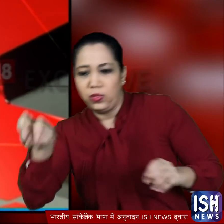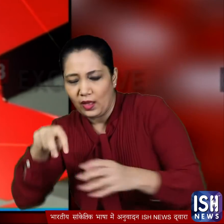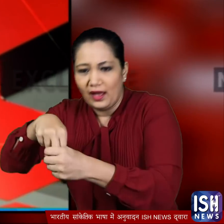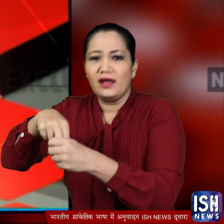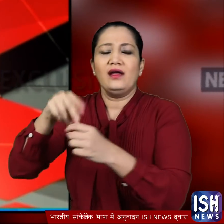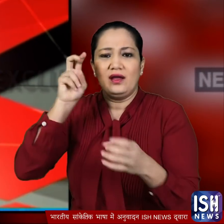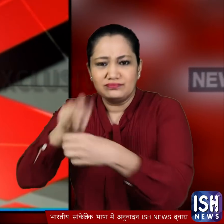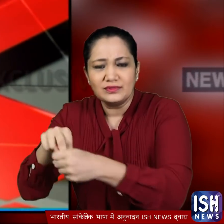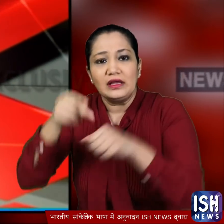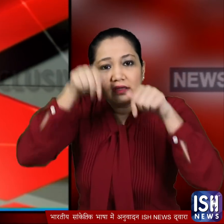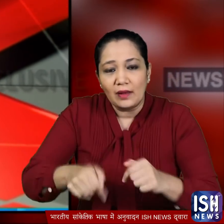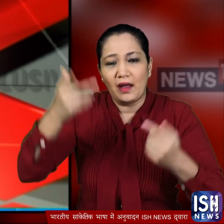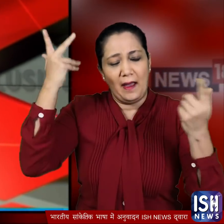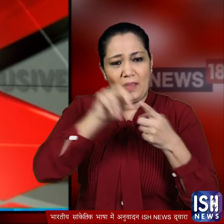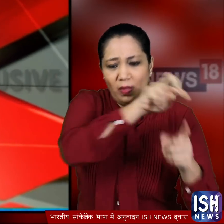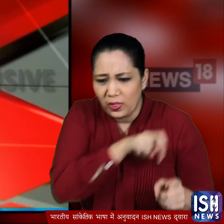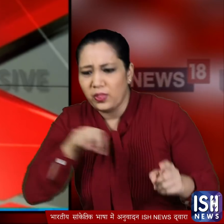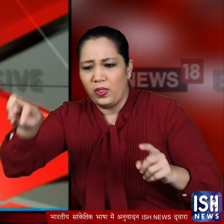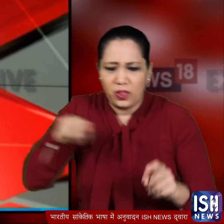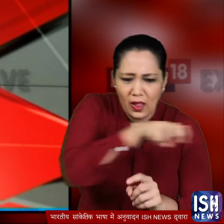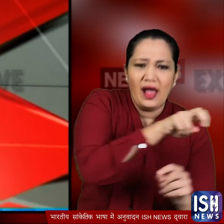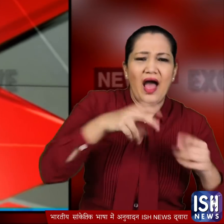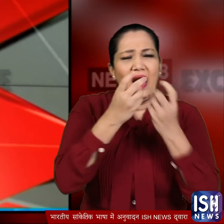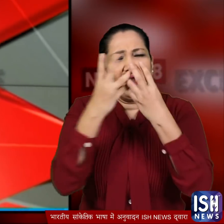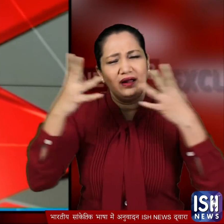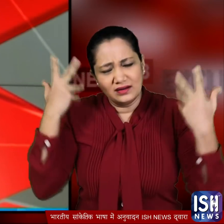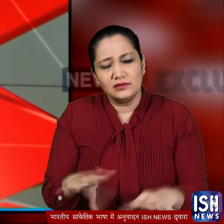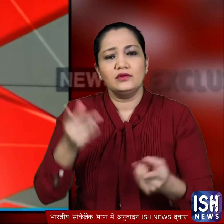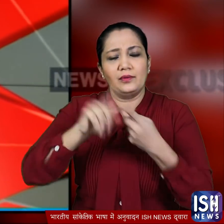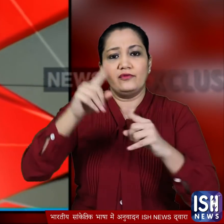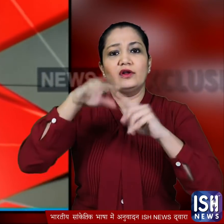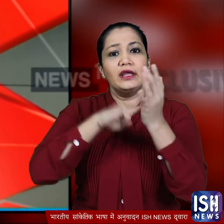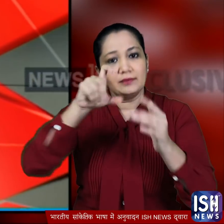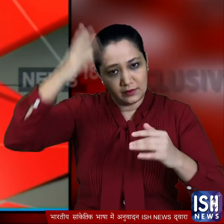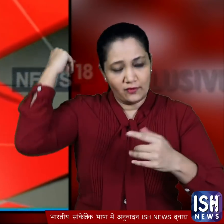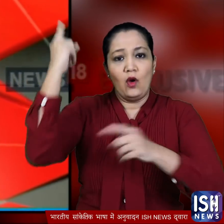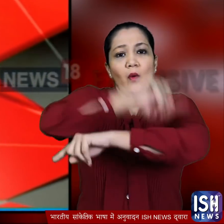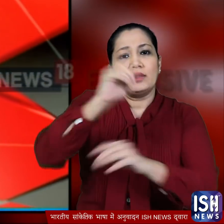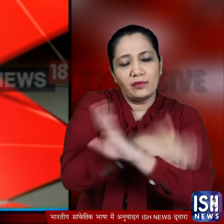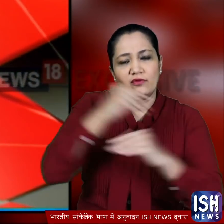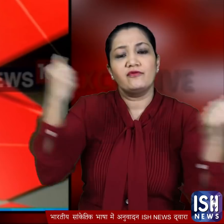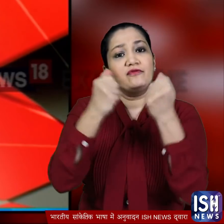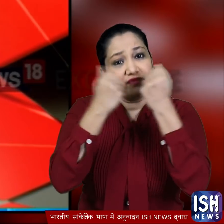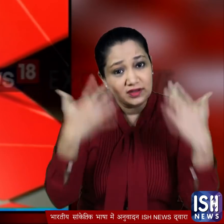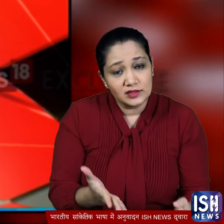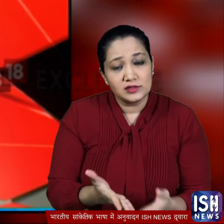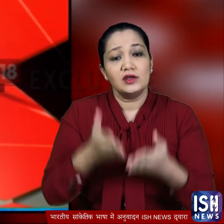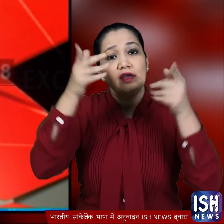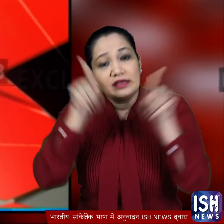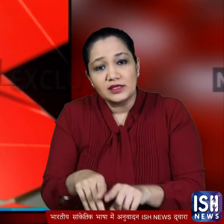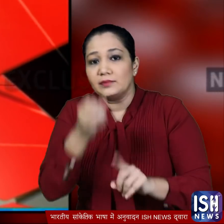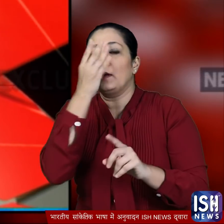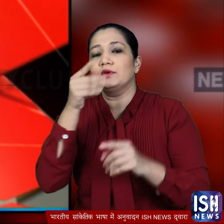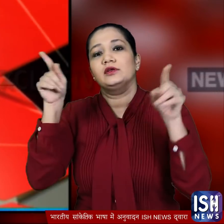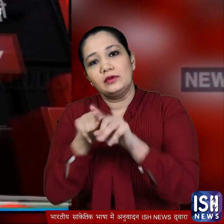मची थी, जिसका असर अब दिखाई दे रहा है। जहां एक दिन पहले टीएमसी में बवाल मचा था कि दूसरी पार्टी से आए लोगों को ज्यादा अहमियत दी जा रही है, और वही दुखड़ा